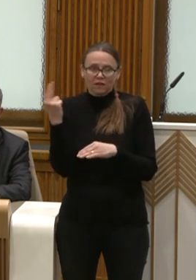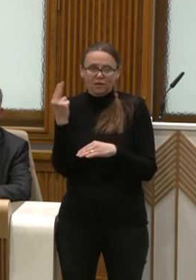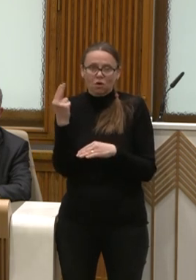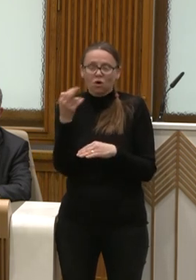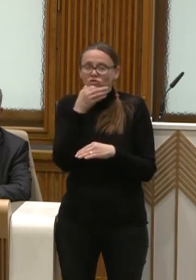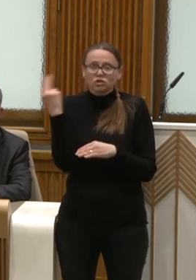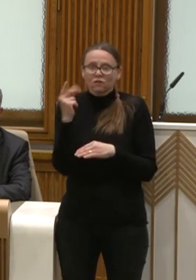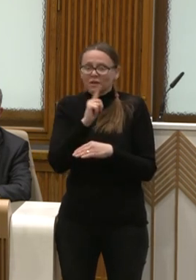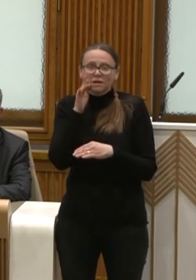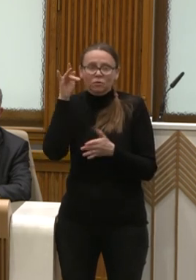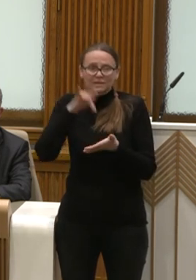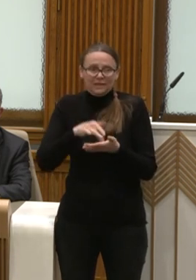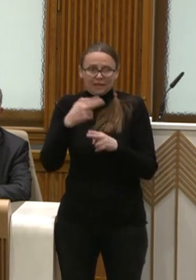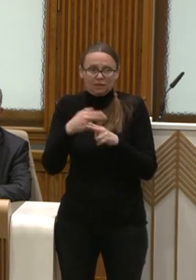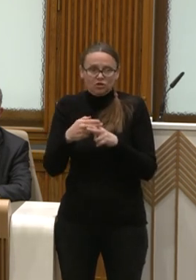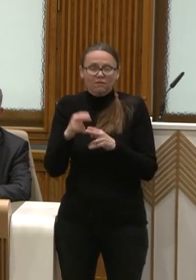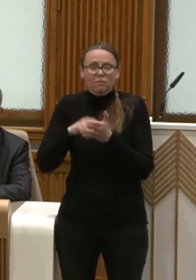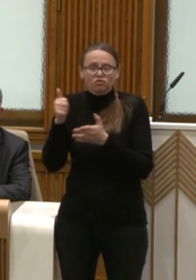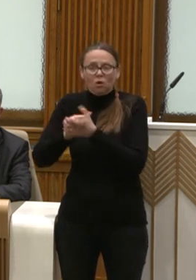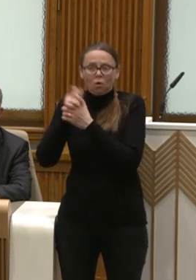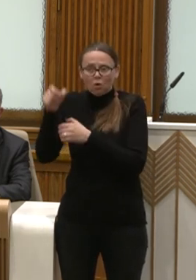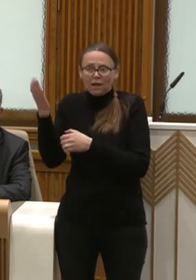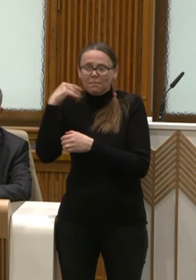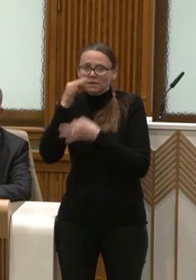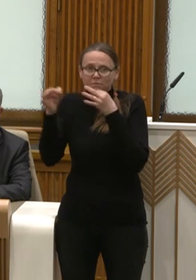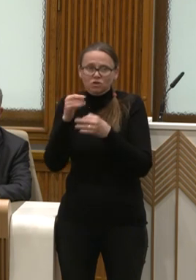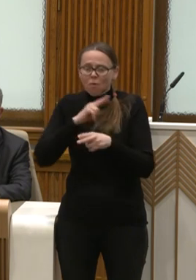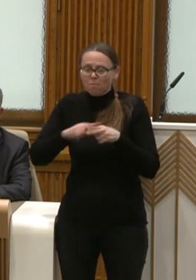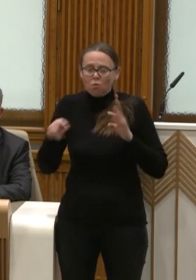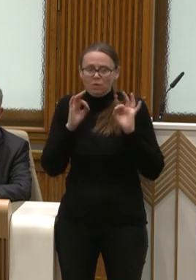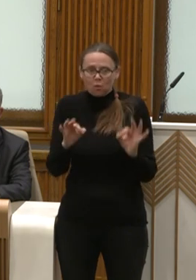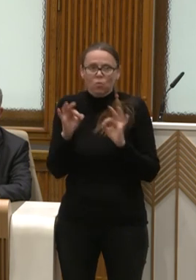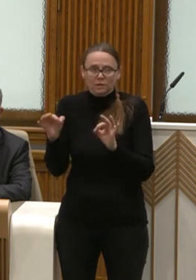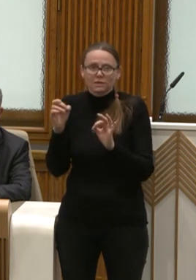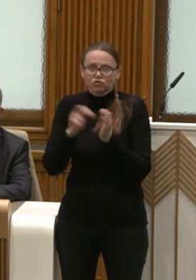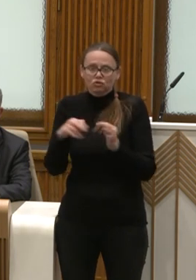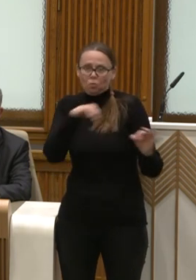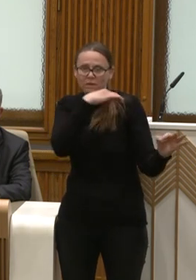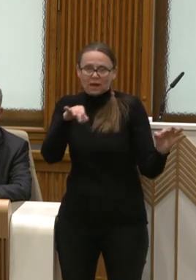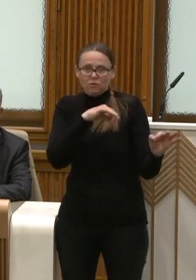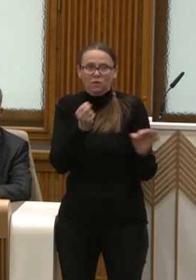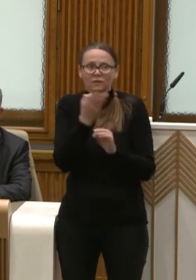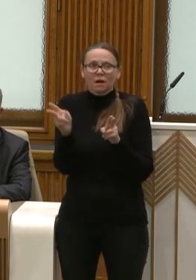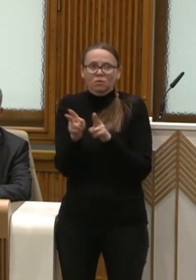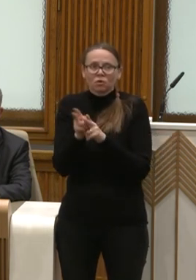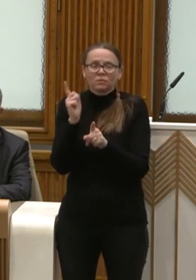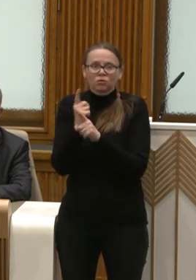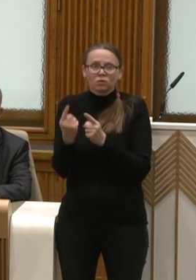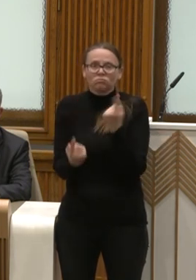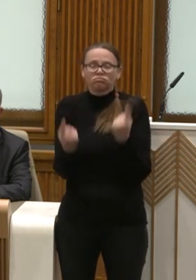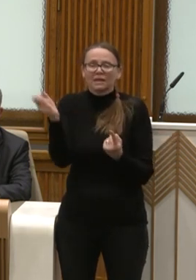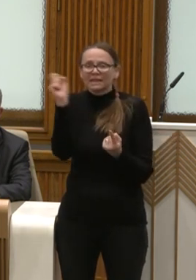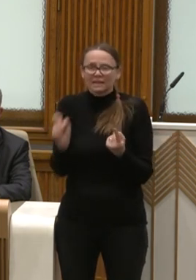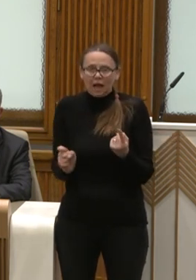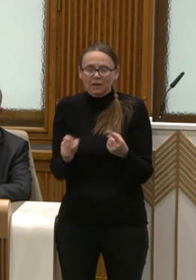država. In pa morda še, kaj kolega že prej spraševal, polne ulice še vedno v Piranu, nekaj podobnega se dogaja recimo v Italiji,